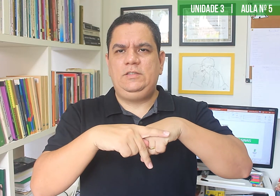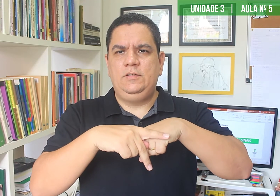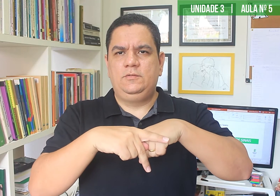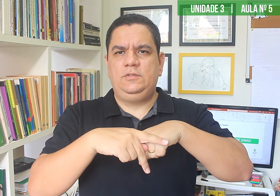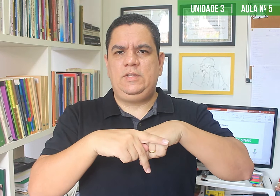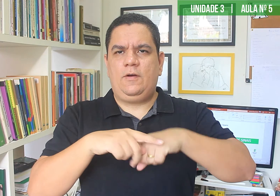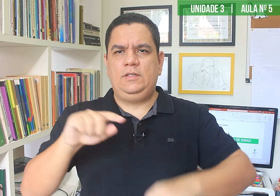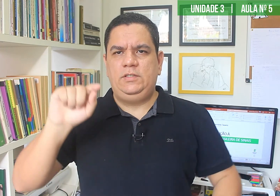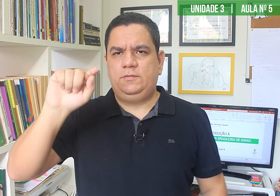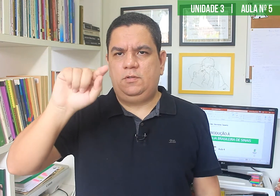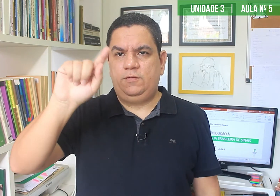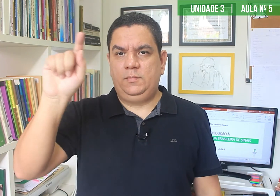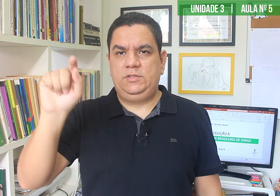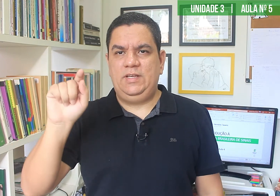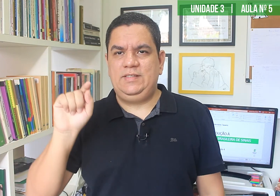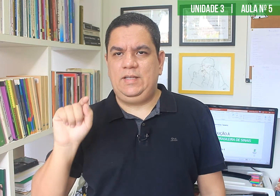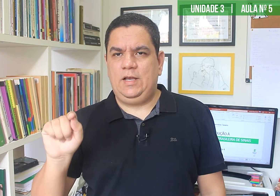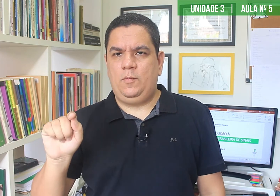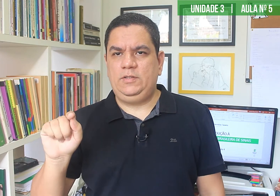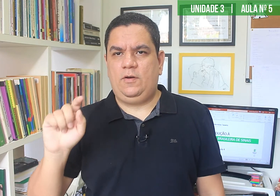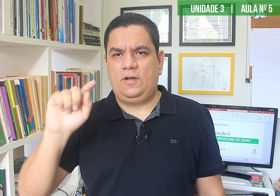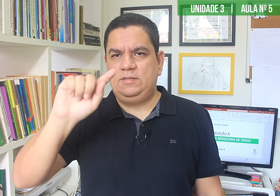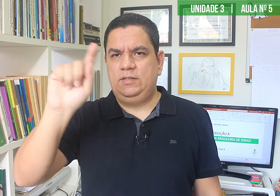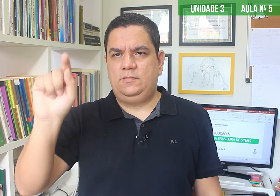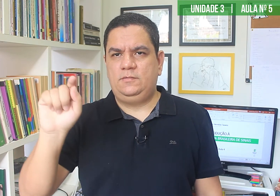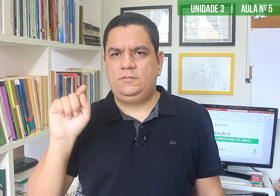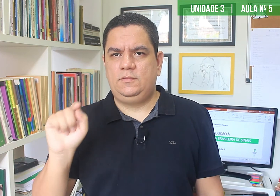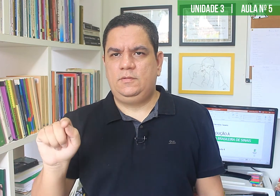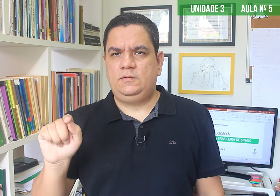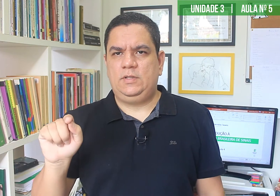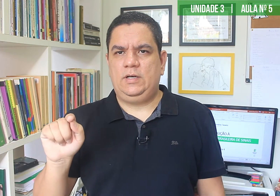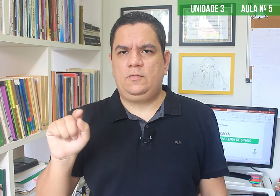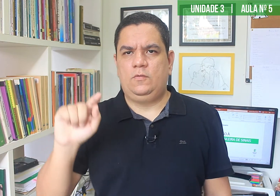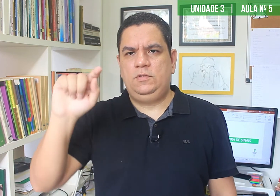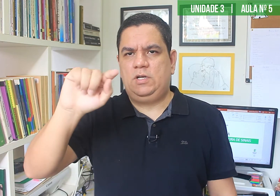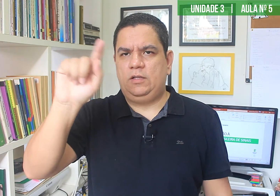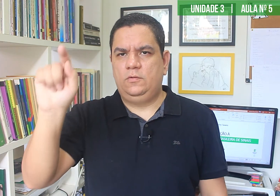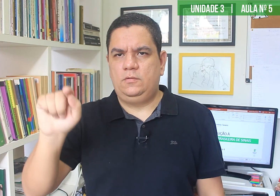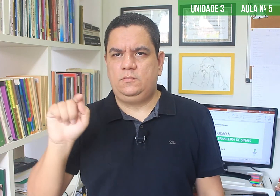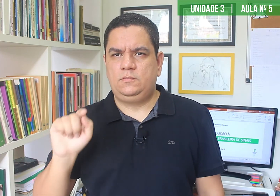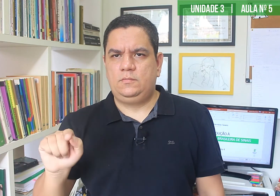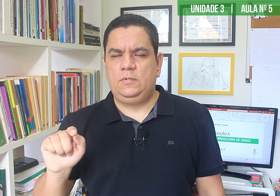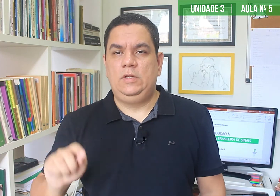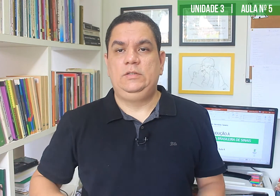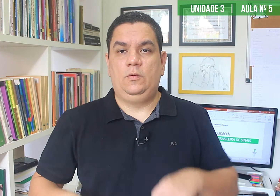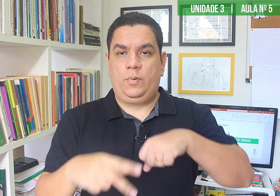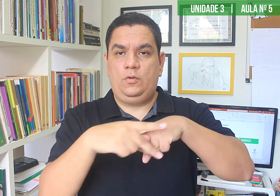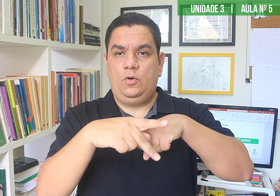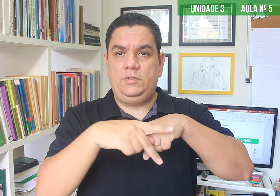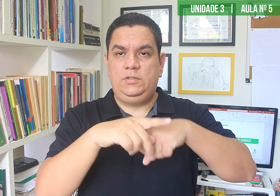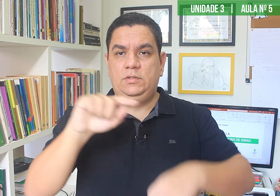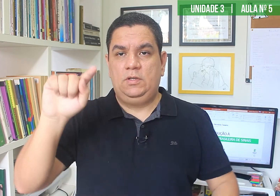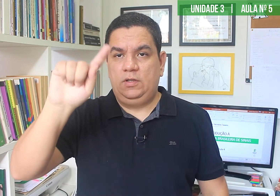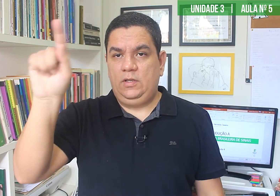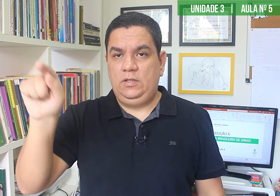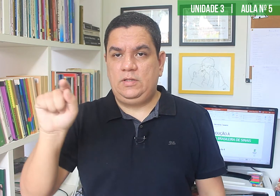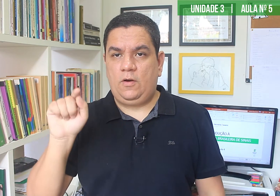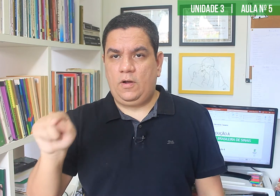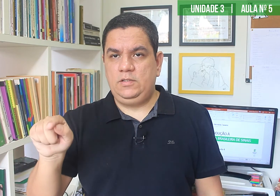interrogativos. Os interrogativos nós vamos desenhar uma interrogação, tá, com um indicador. Então, pronomes